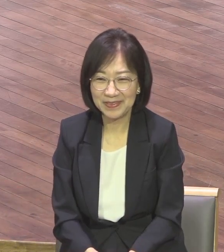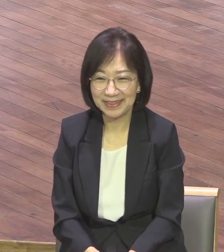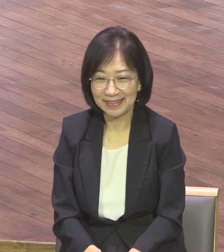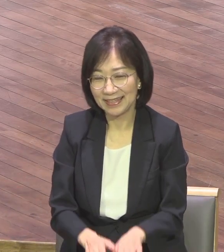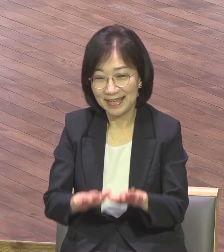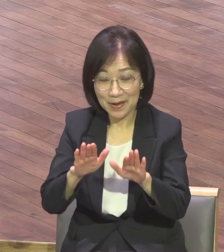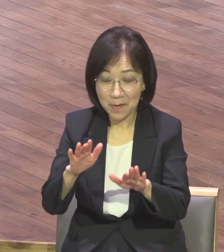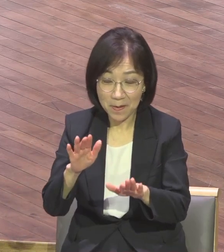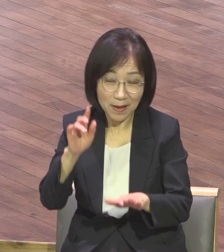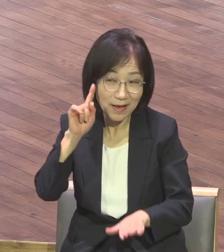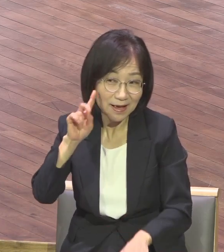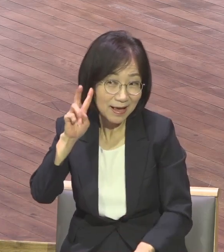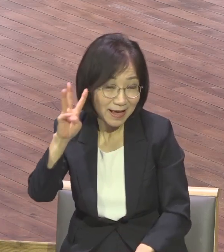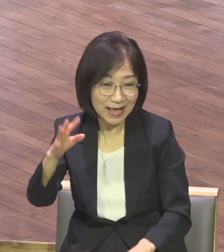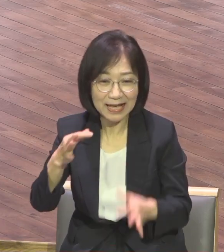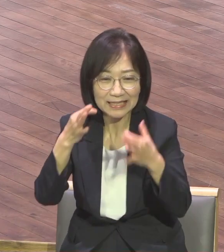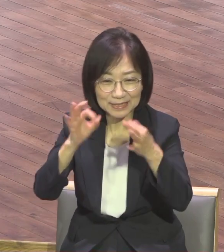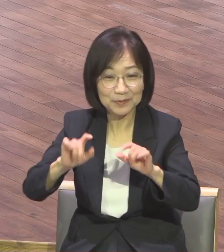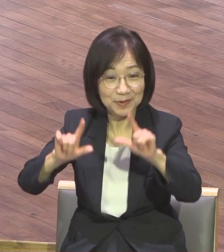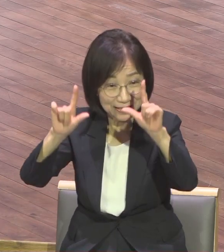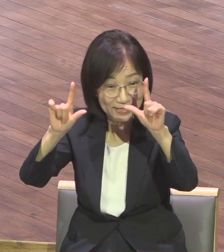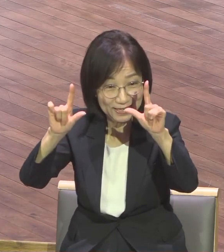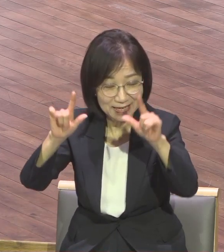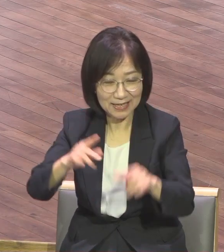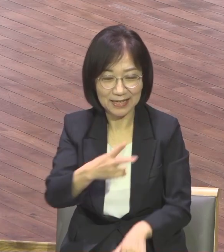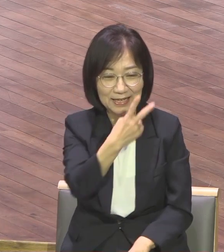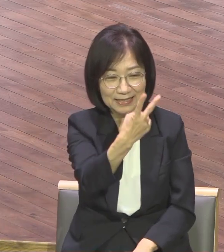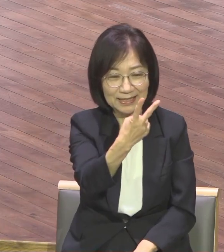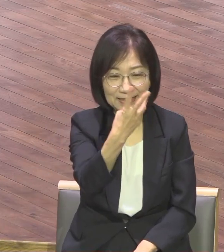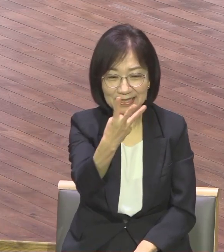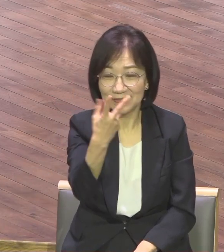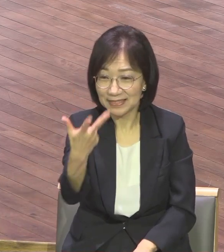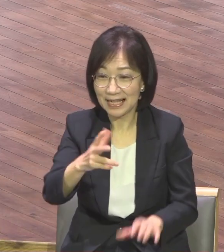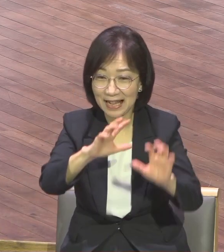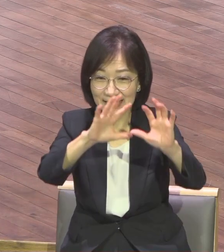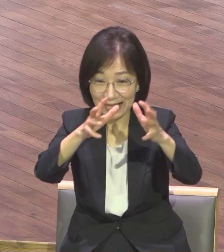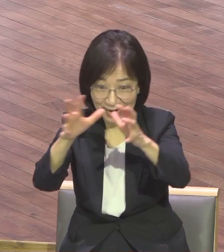이번 금요 기도 시간에 237개 나라 종기자를 세우는 발대식을 합니다.